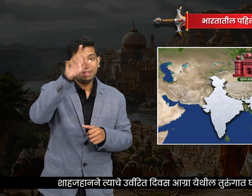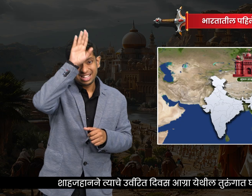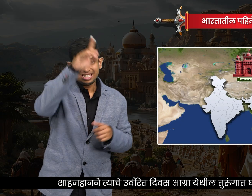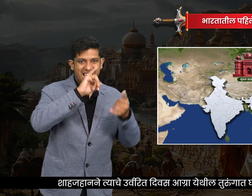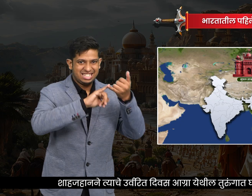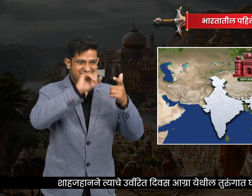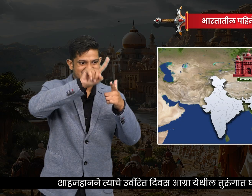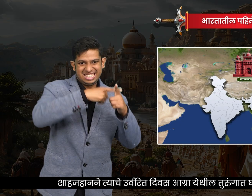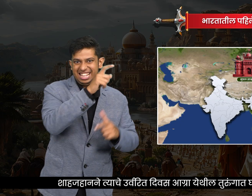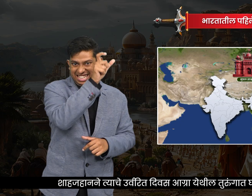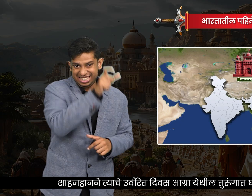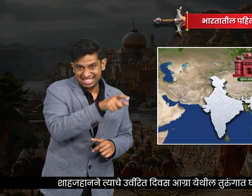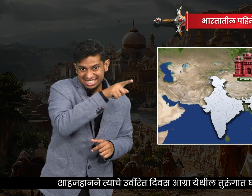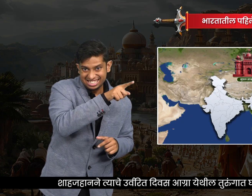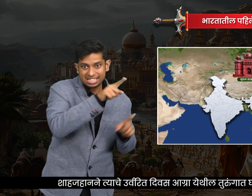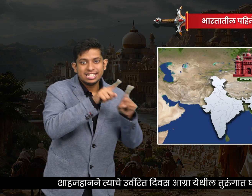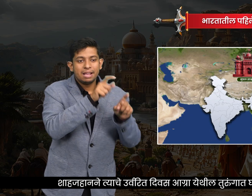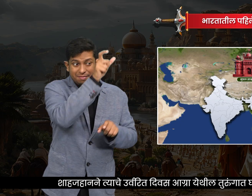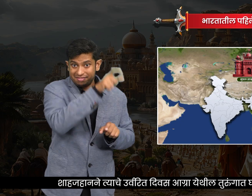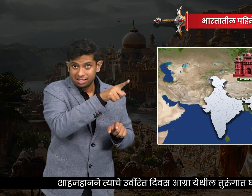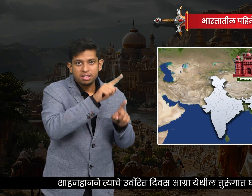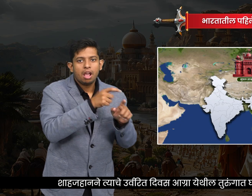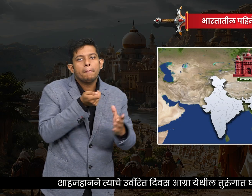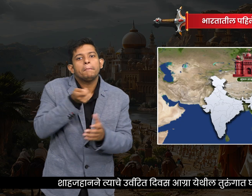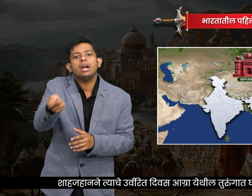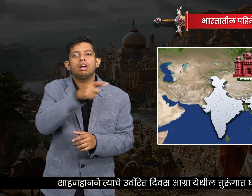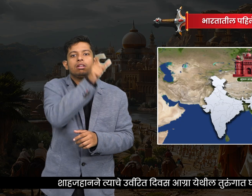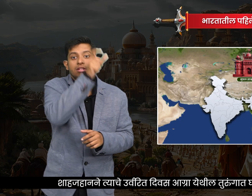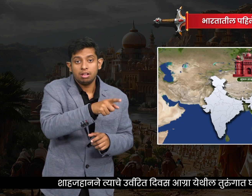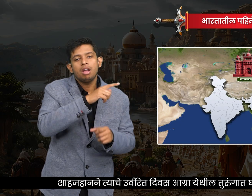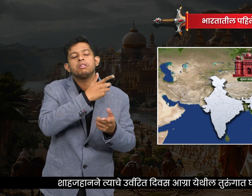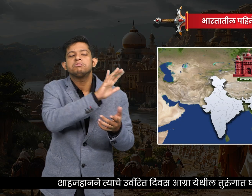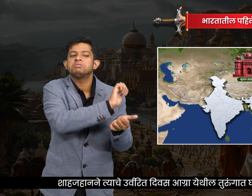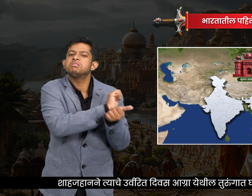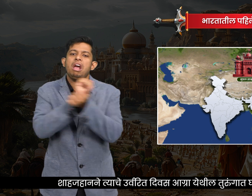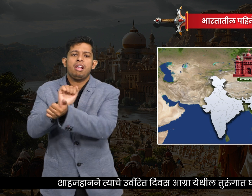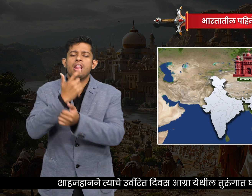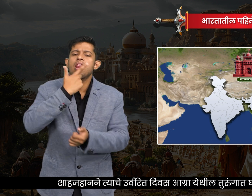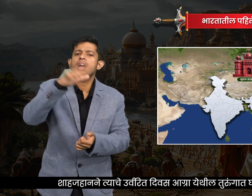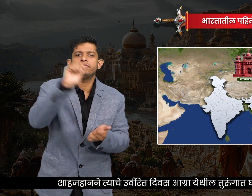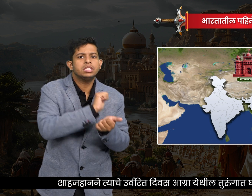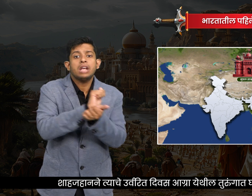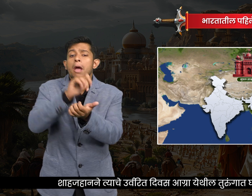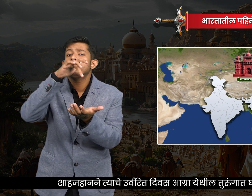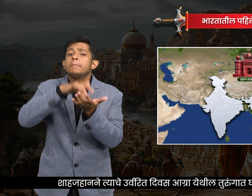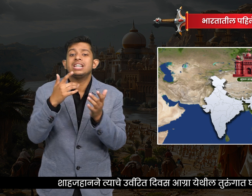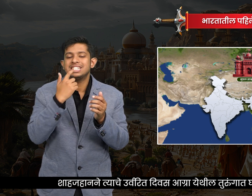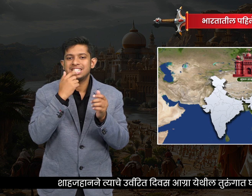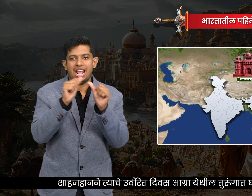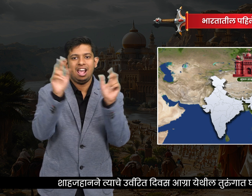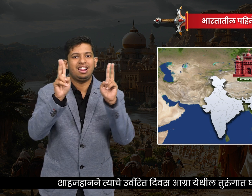शहाजहानने त्याचे उर्वरित दिवस आग्रा येथील तुरुंगात घालवले.